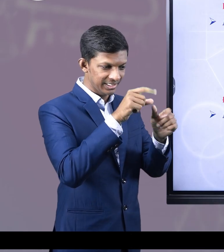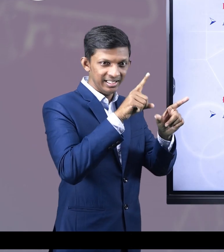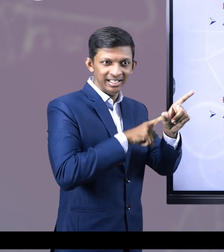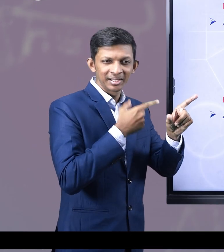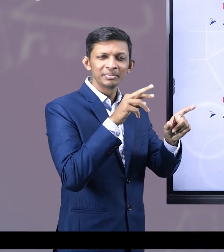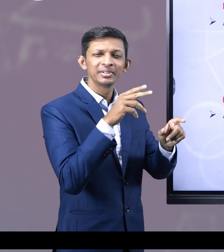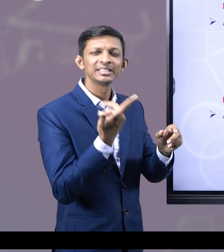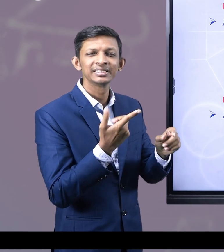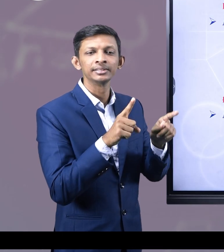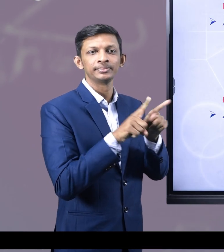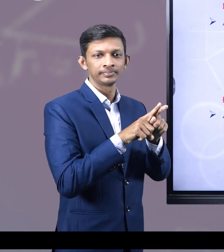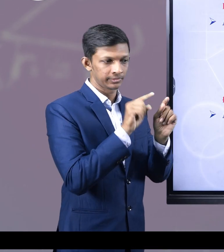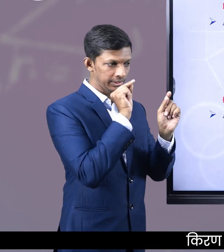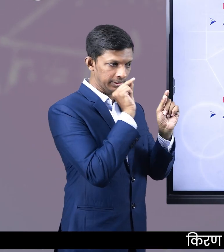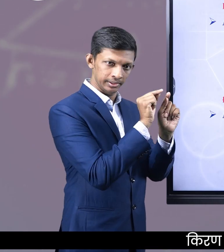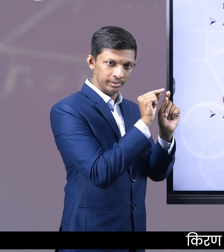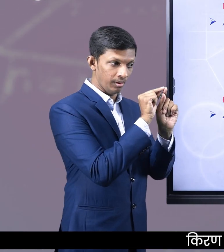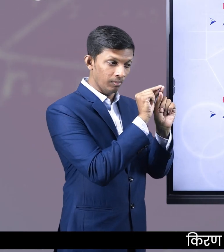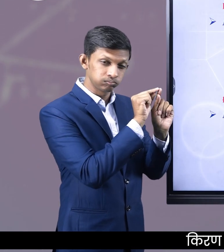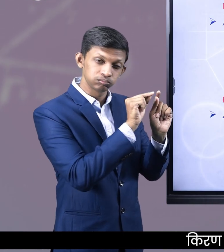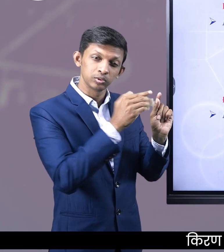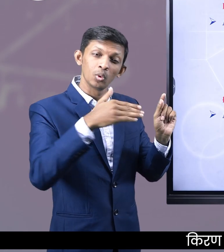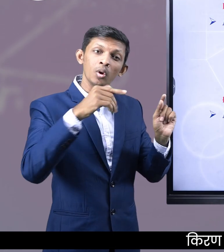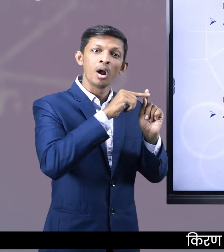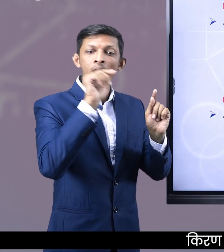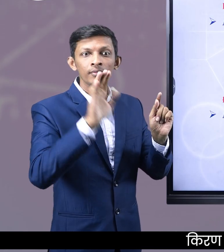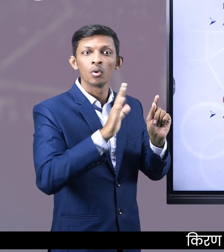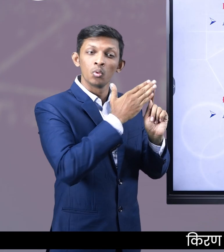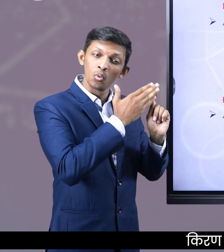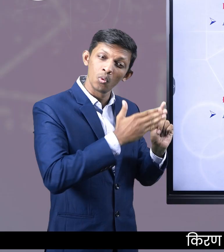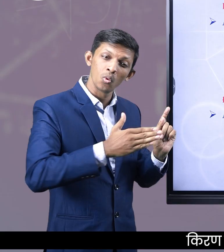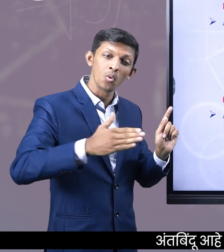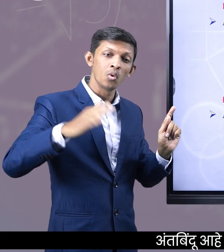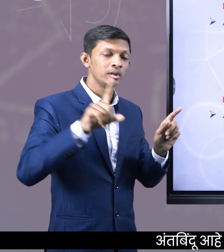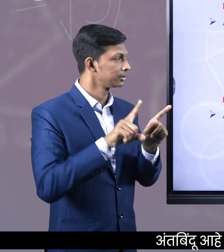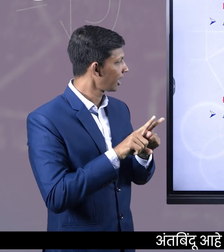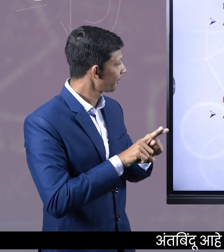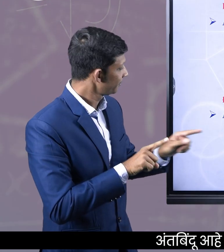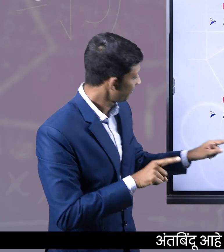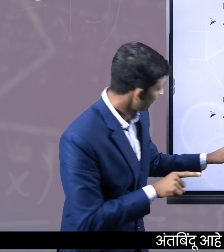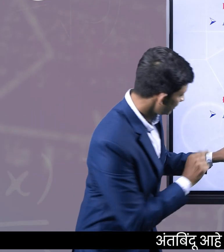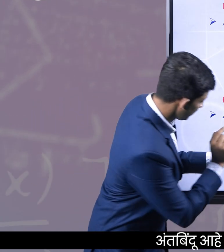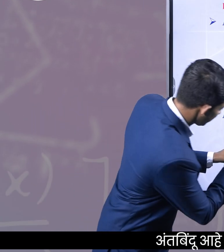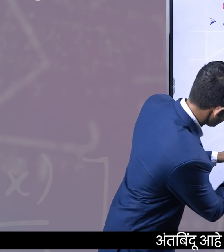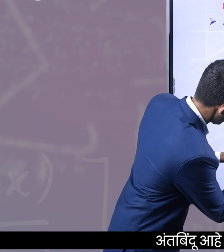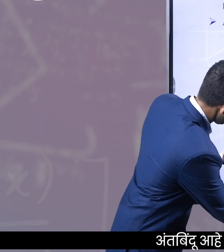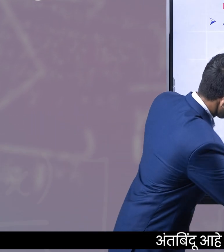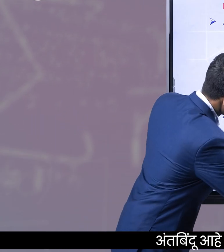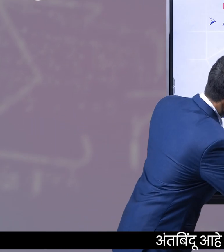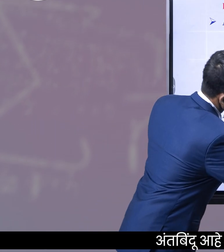रेषाखंड. किरण ही एक रेषा आहे ज्याचा एक अंतबिंदू आहे आणि दुसऱ्या बाजूने अंतहीन